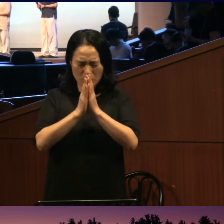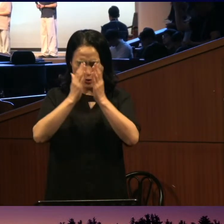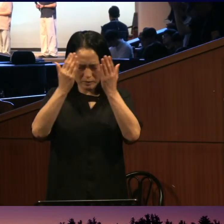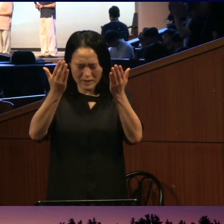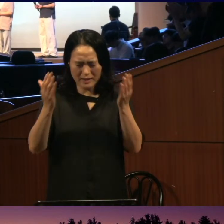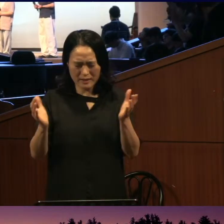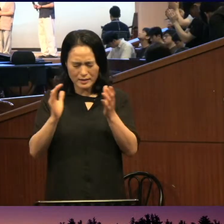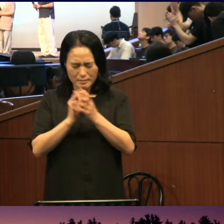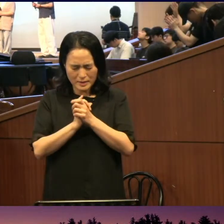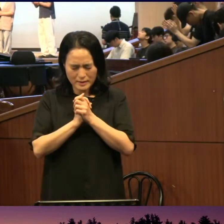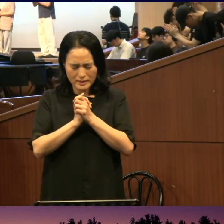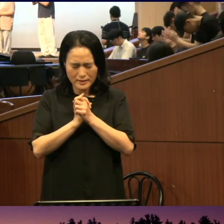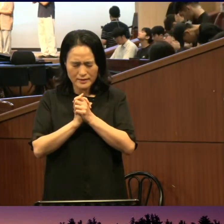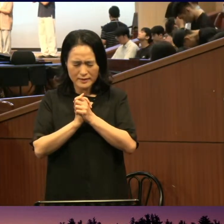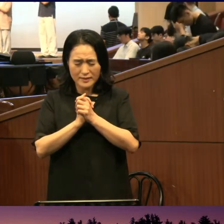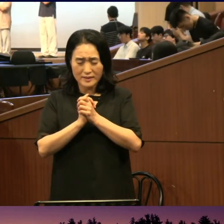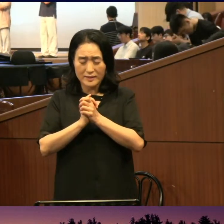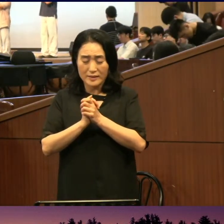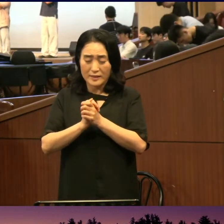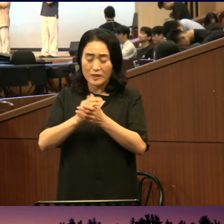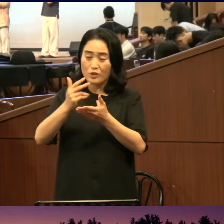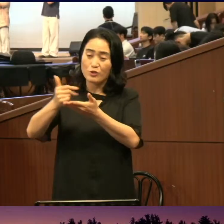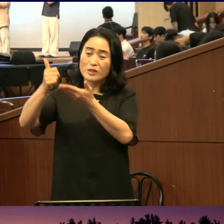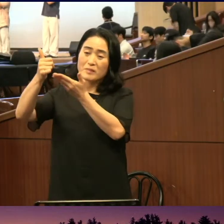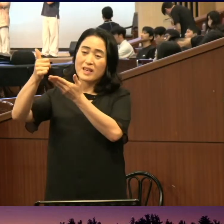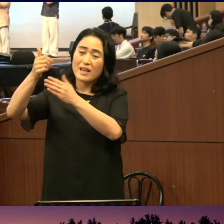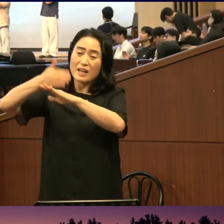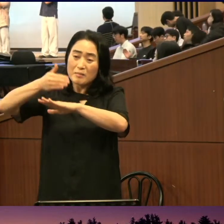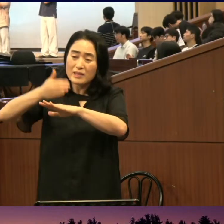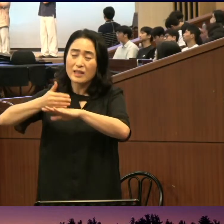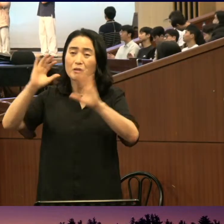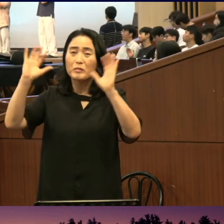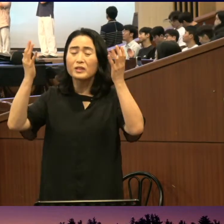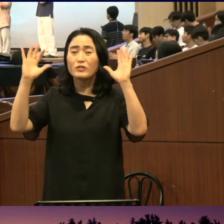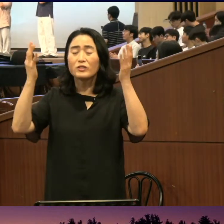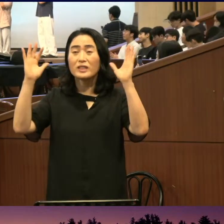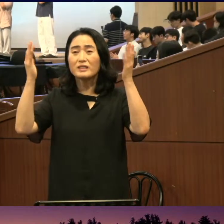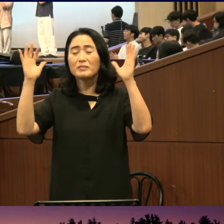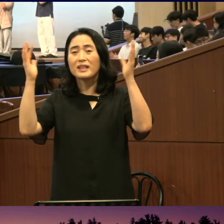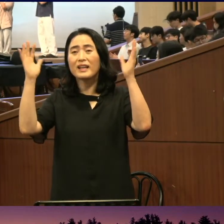아멘. 주님께 감사하여 나아가겠습니다.